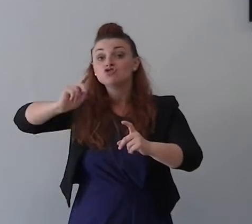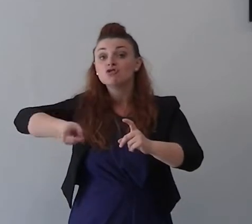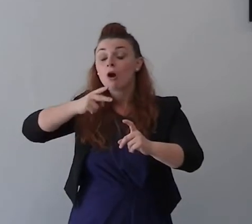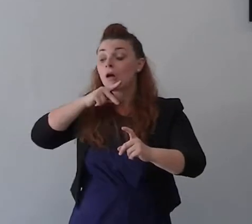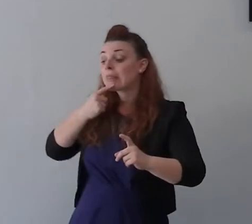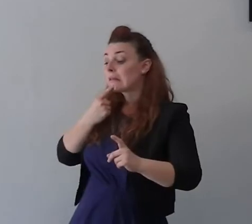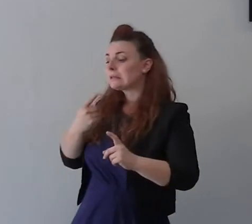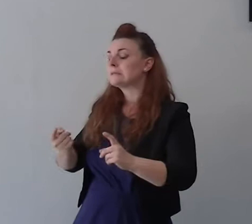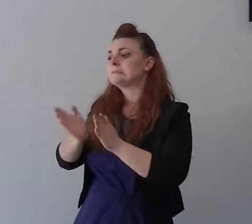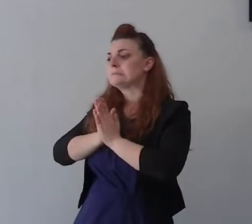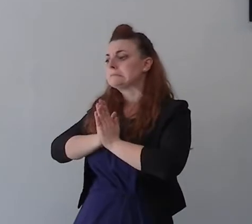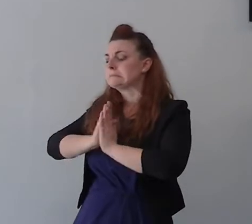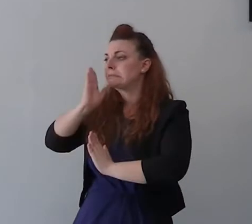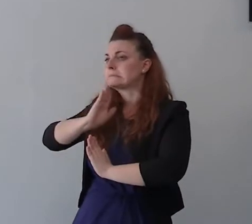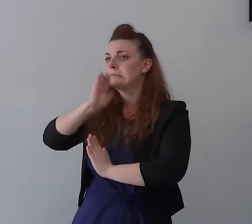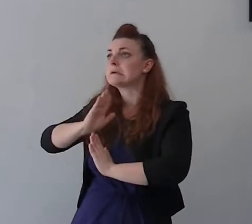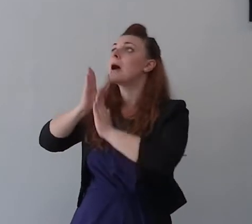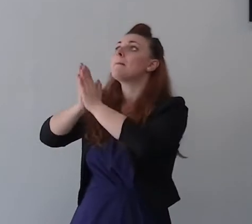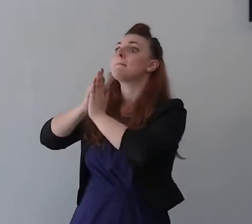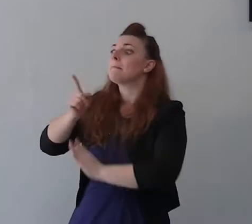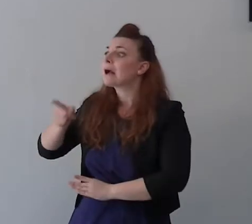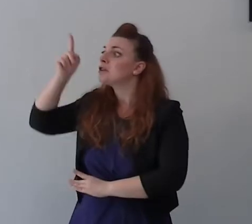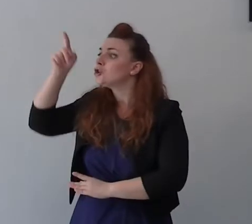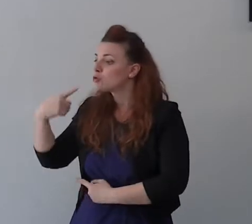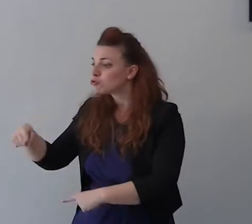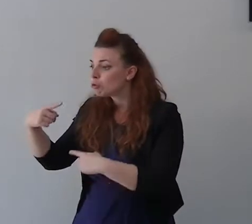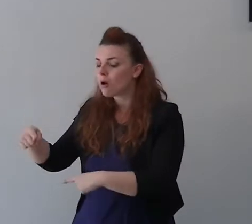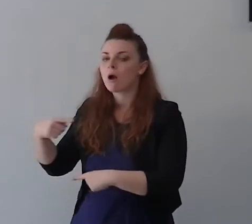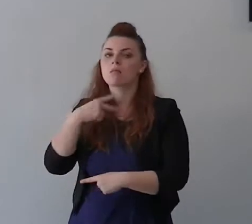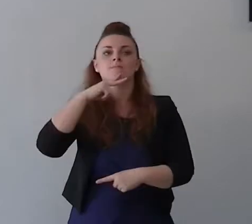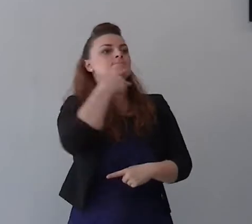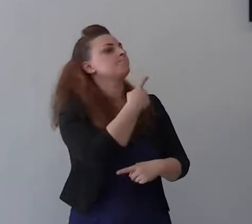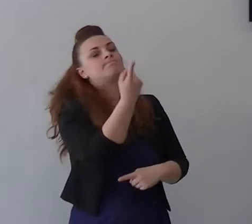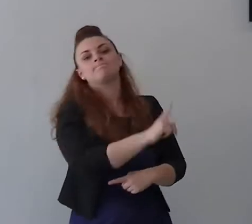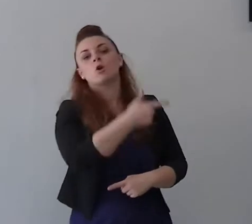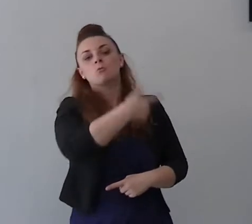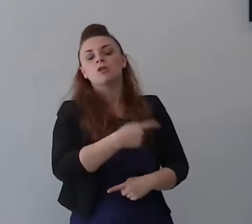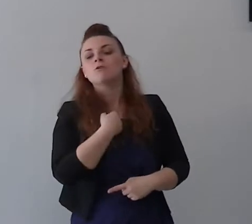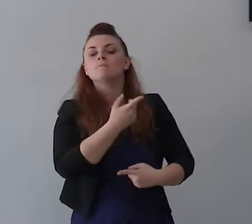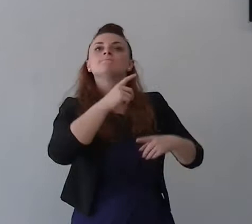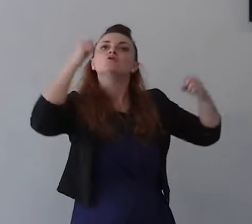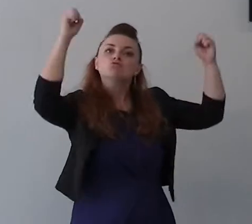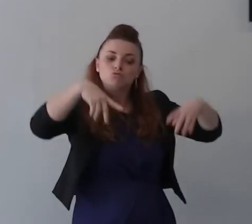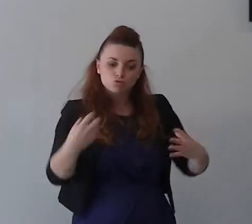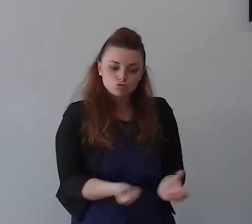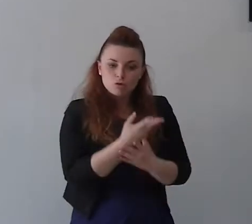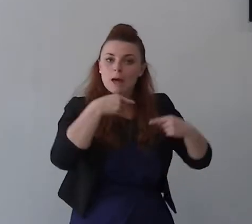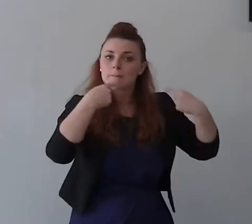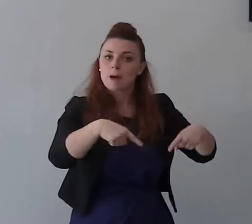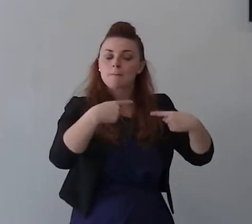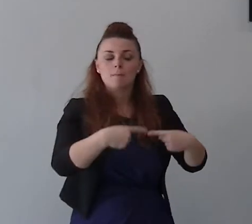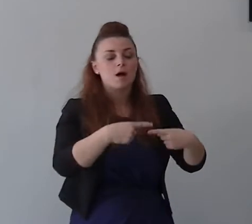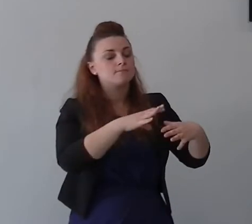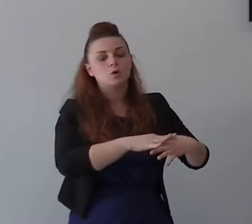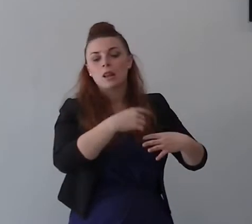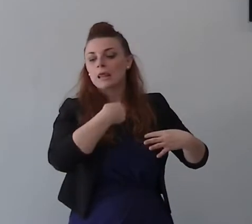lui dice: no, io non pregherò il mio Dio, perché io sono la colpa di tutto questo, perché io ti sono venuto a Dio. Allora, che cosa fa? Per